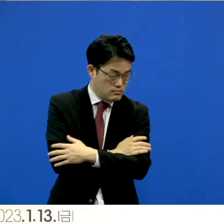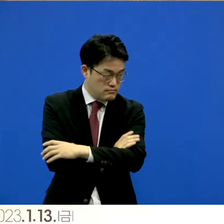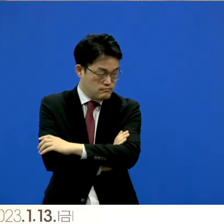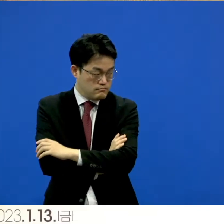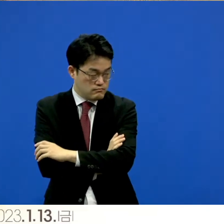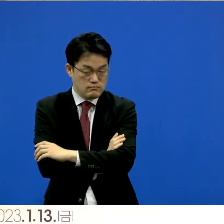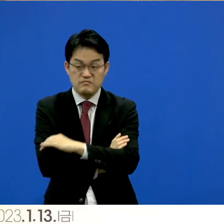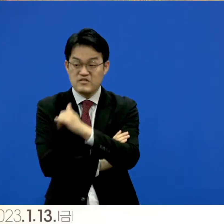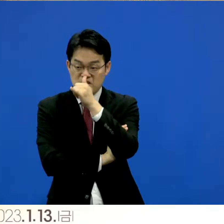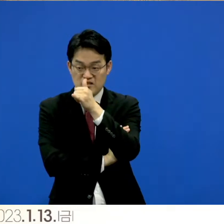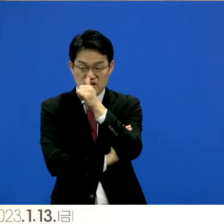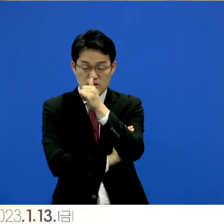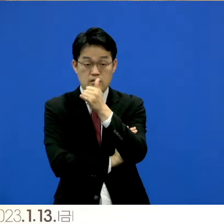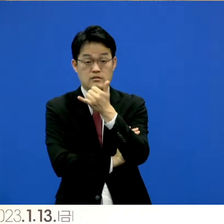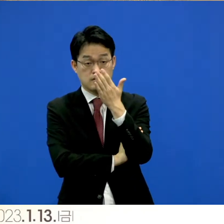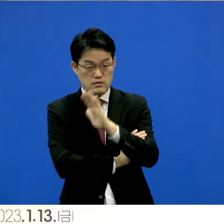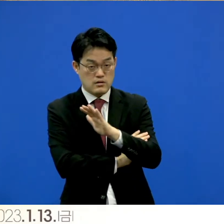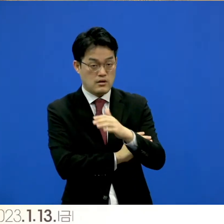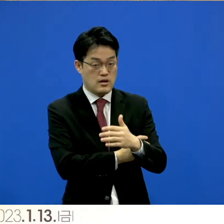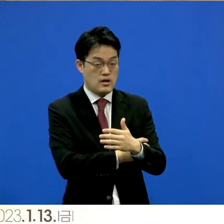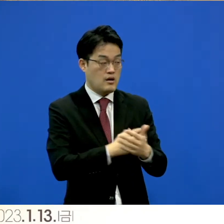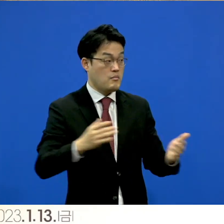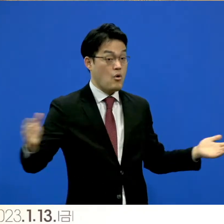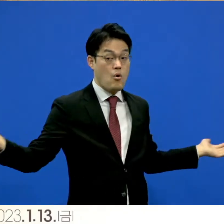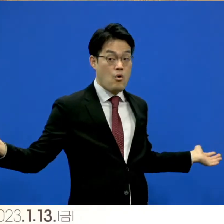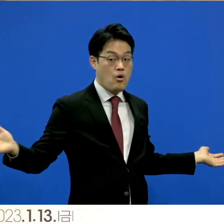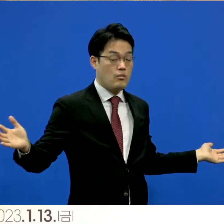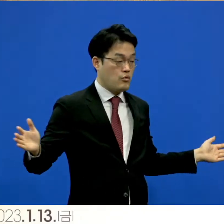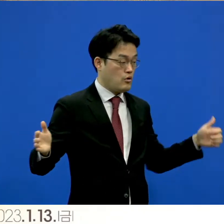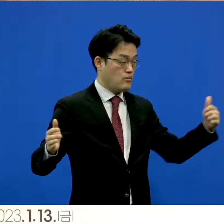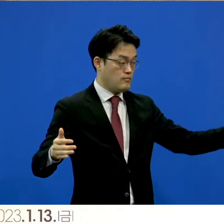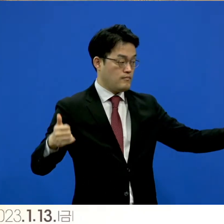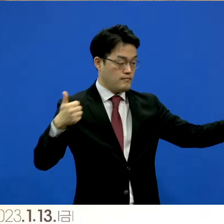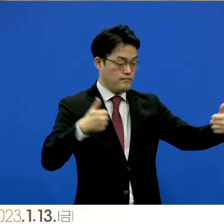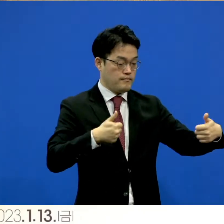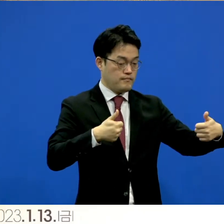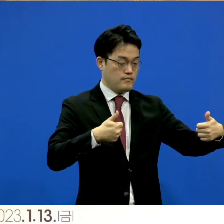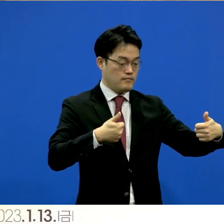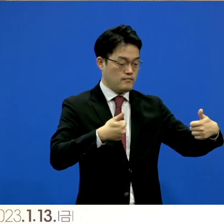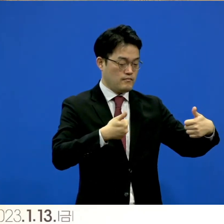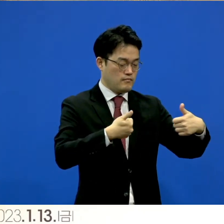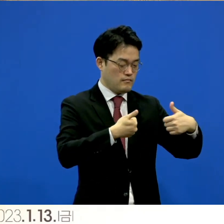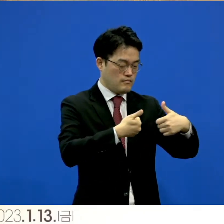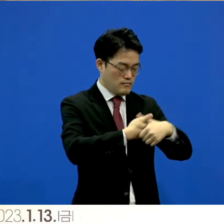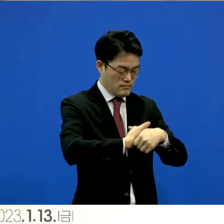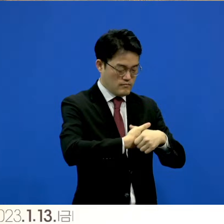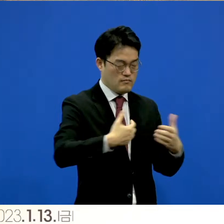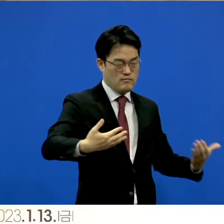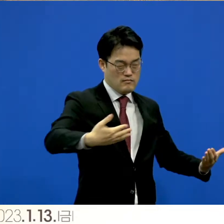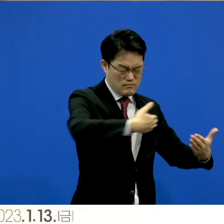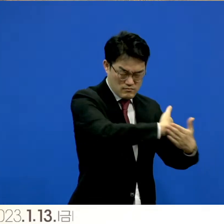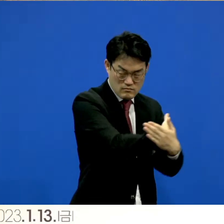포옹은 상대와 서로 엉키는 것입니다. 둘 사이에 공간이 없어집니다.